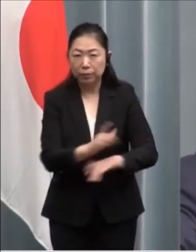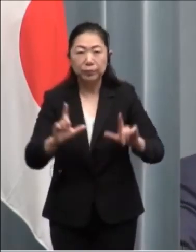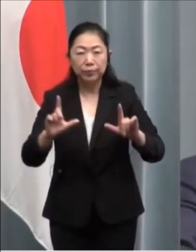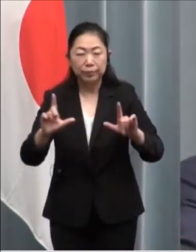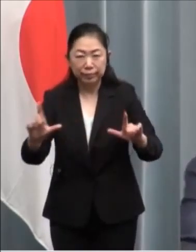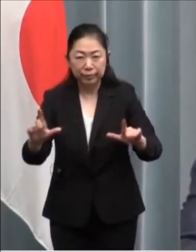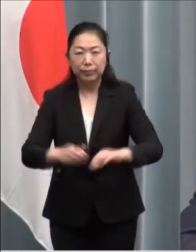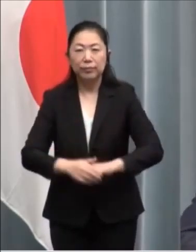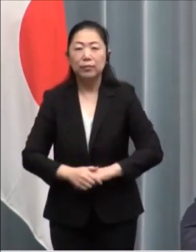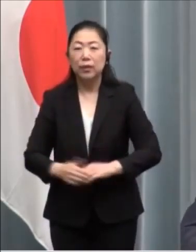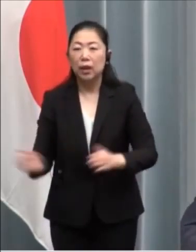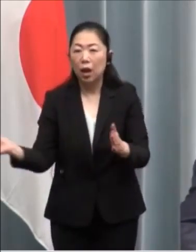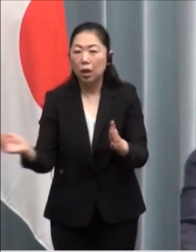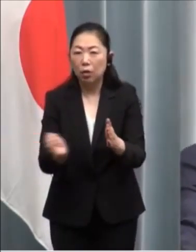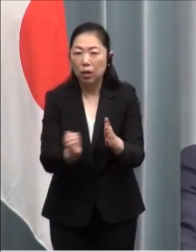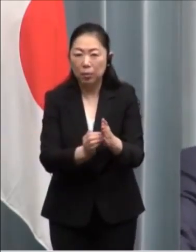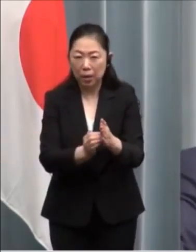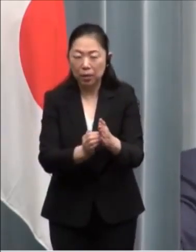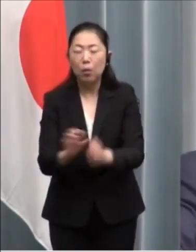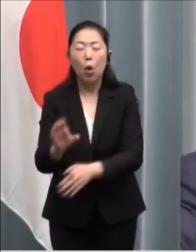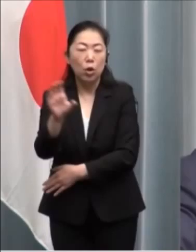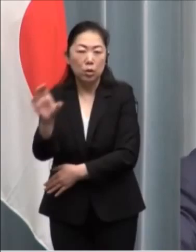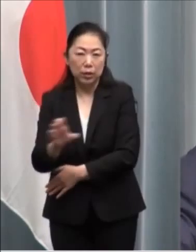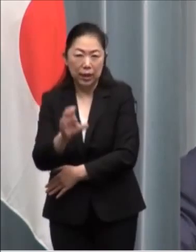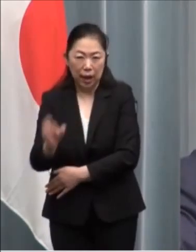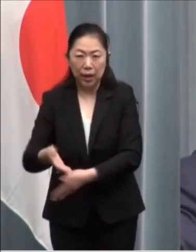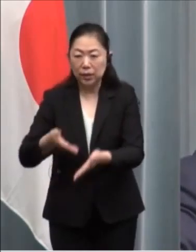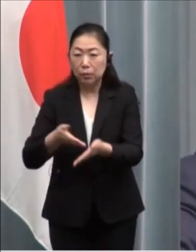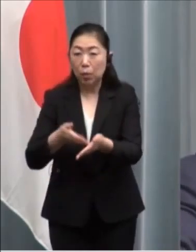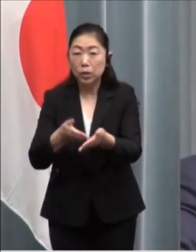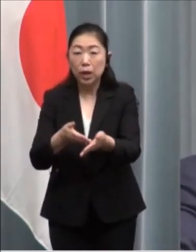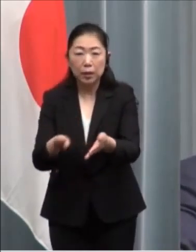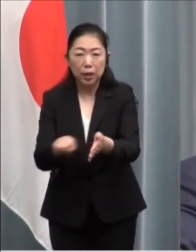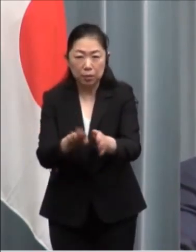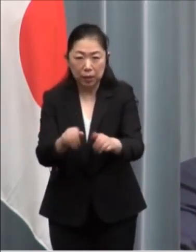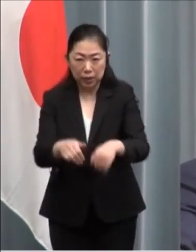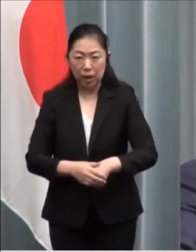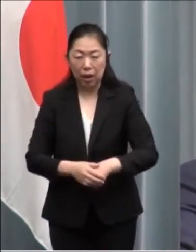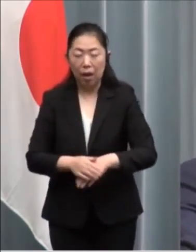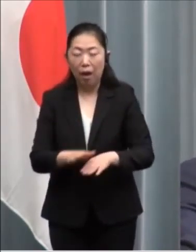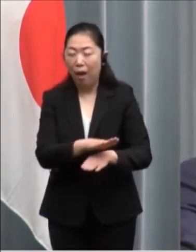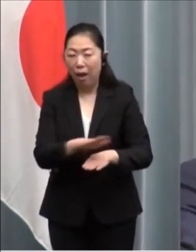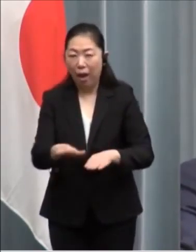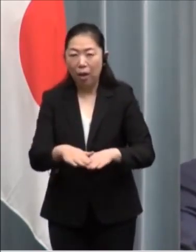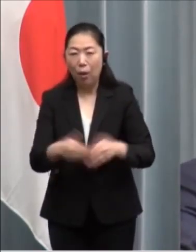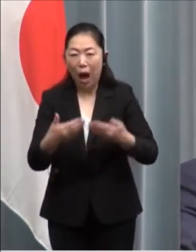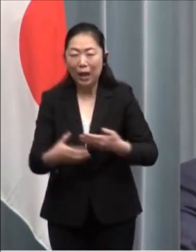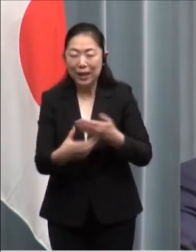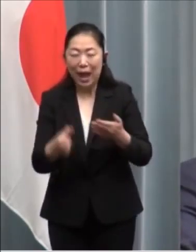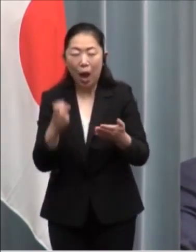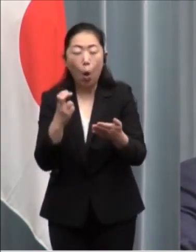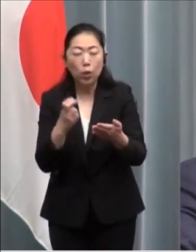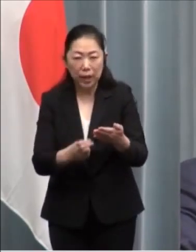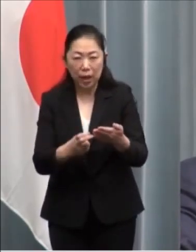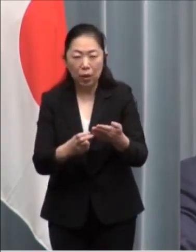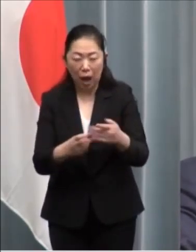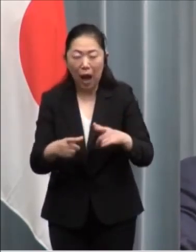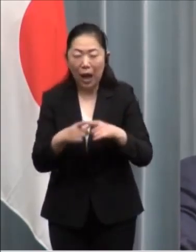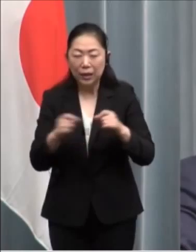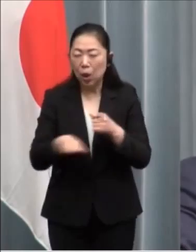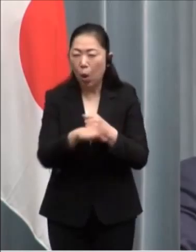まずこれまでも繰り返し申し上げてきましたけれども、平和安全法制は我が国を取り巻く安全保障環境